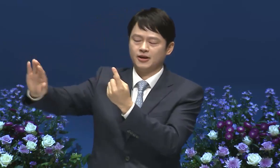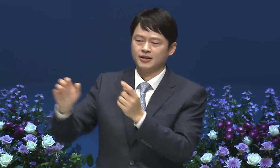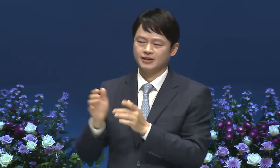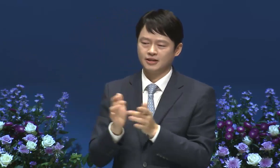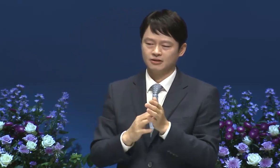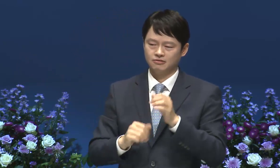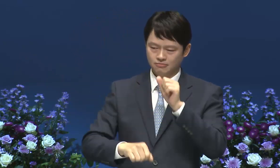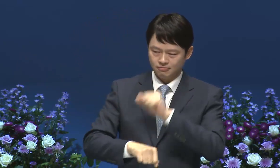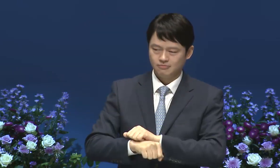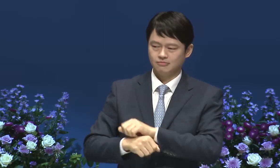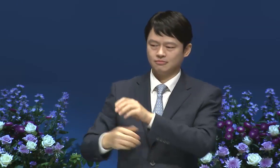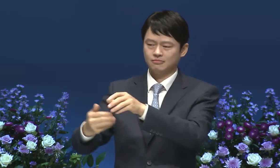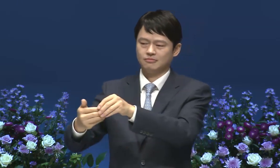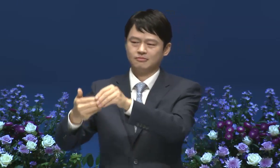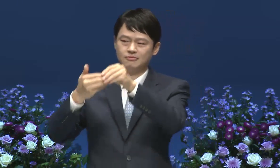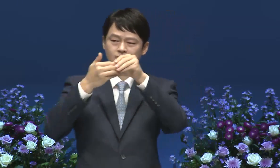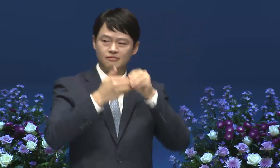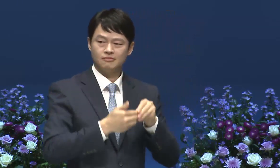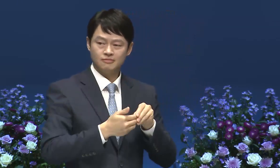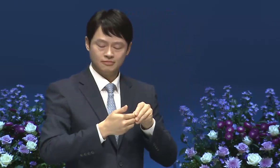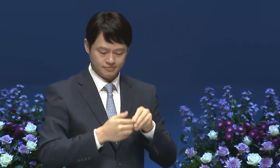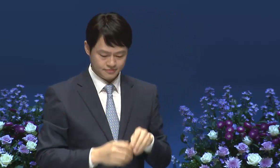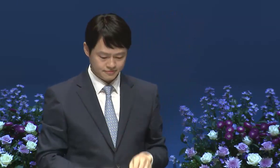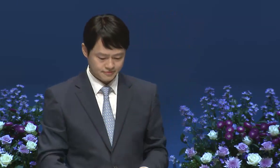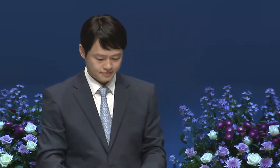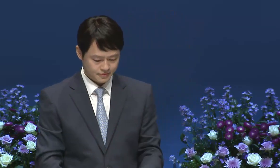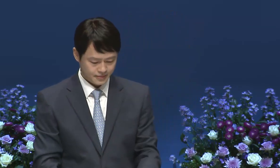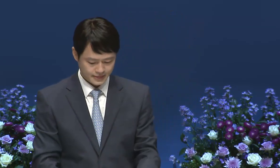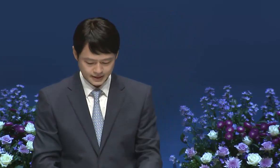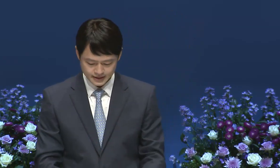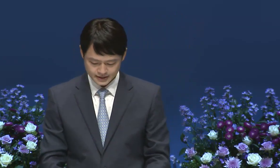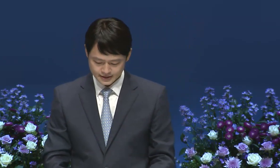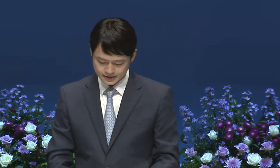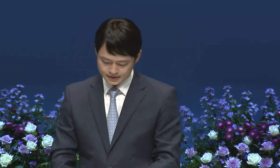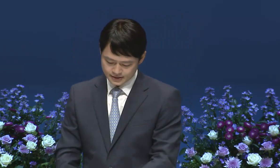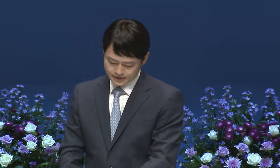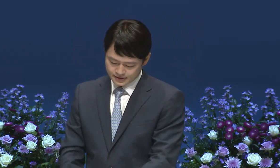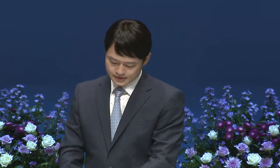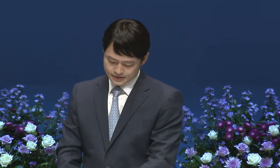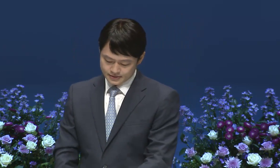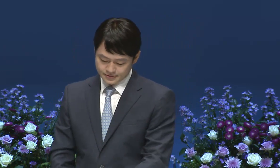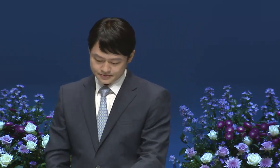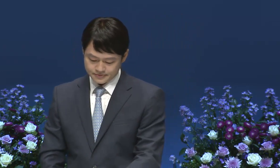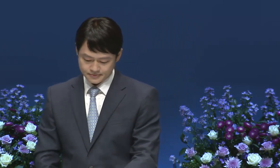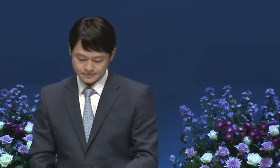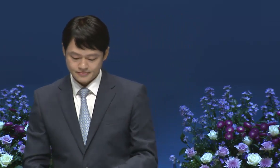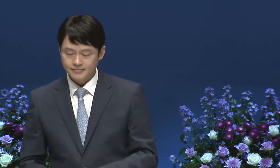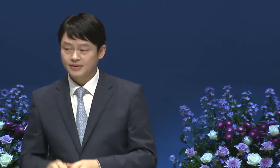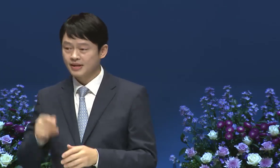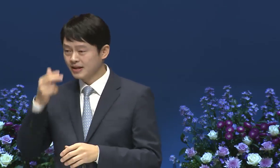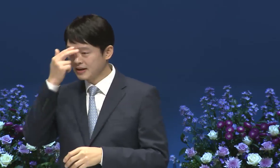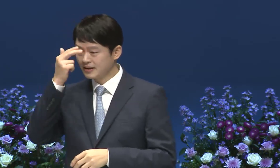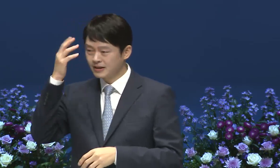혹은 세상의 것으로 이 사람을 데리고 왔을지 몰라도 예수님께서는 그를 다르게 보셨습니다.